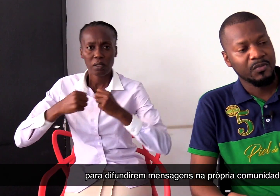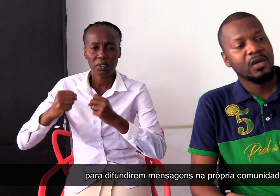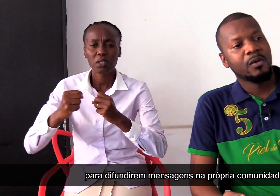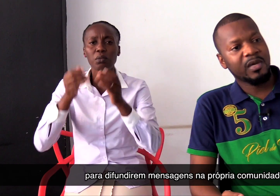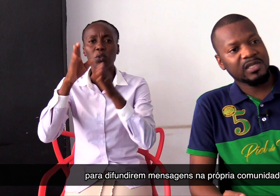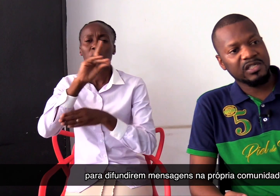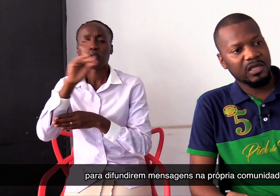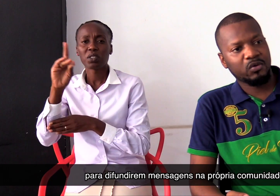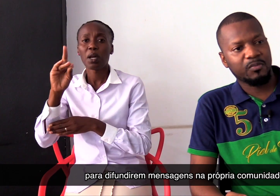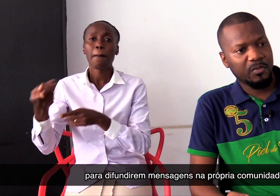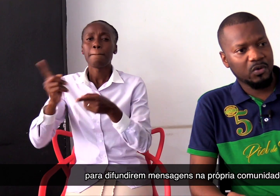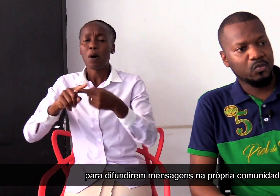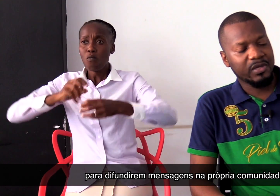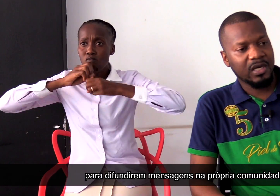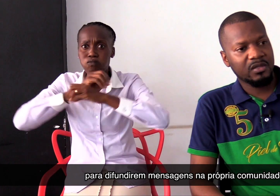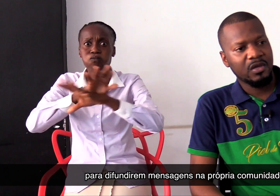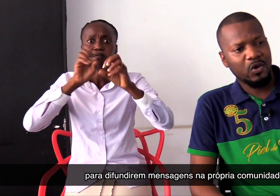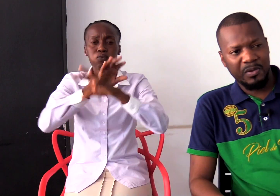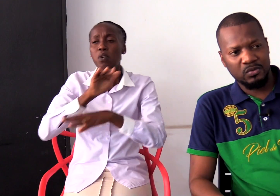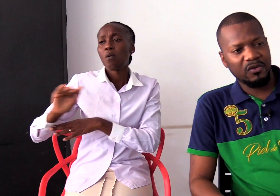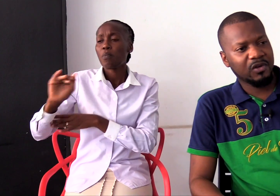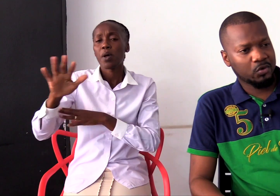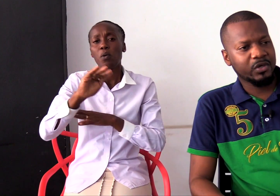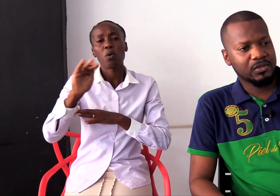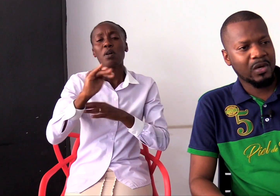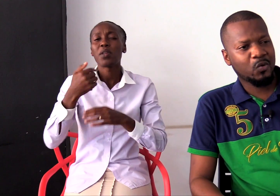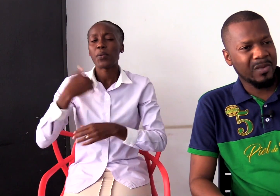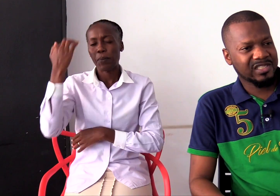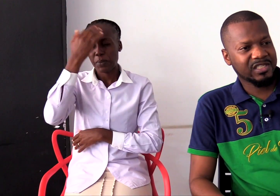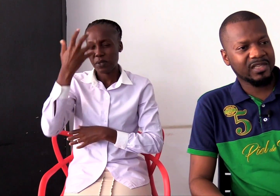difundirem mensagem dentro da própria comunidade. Eu penso que faltou.